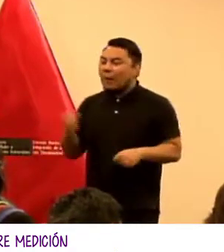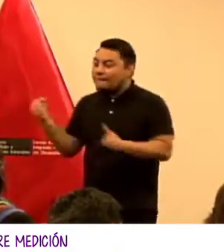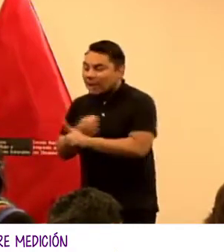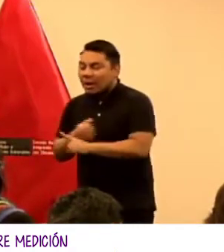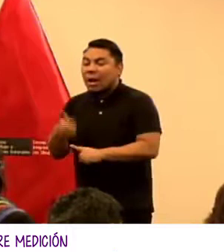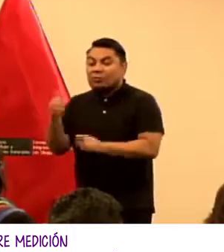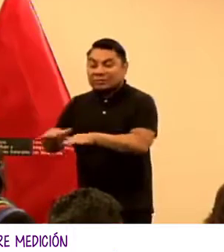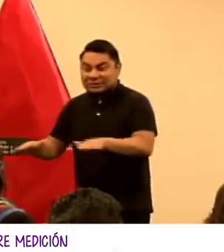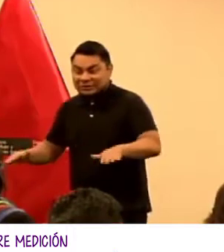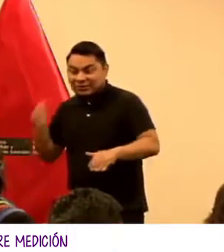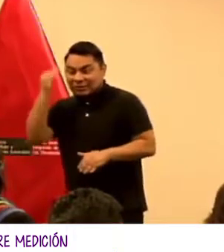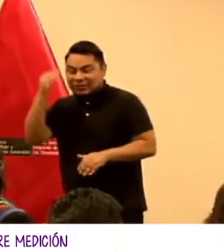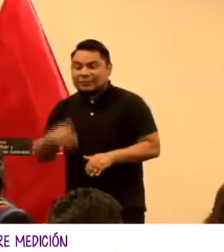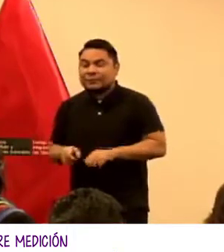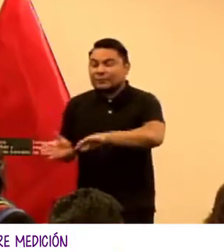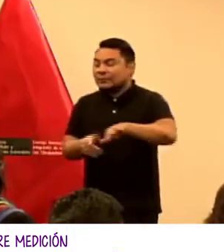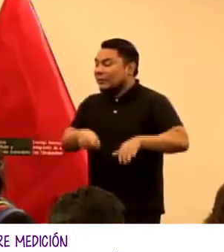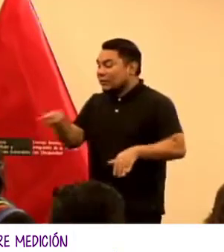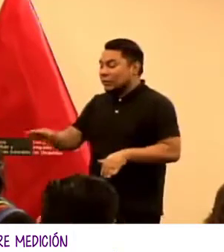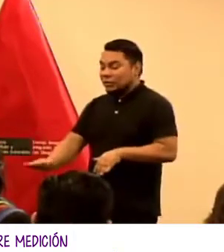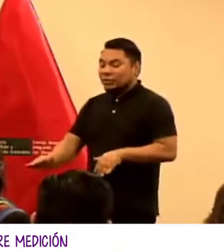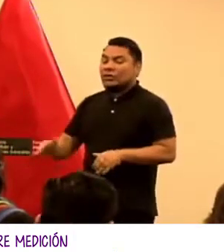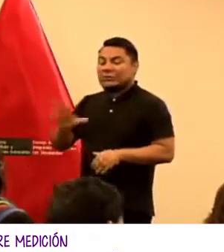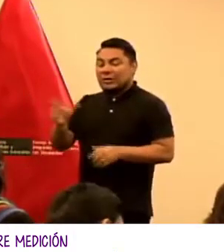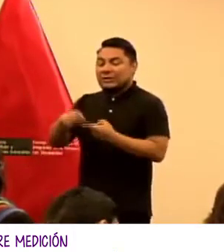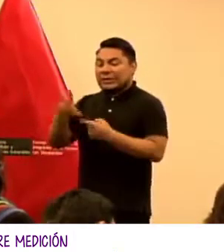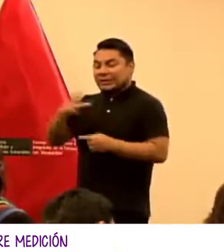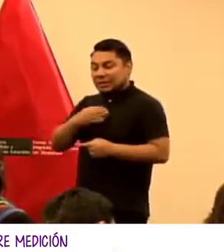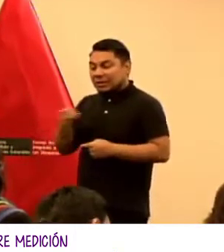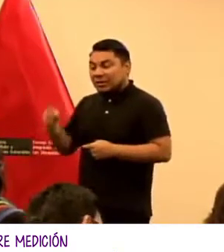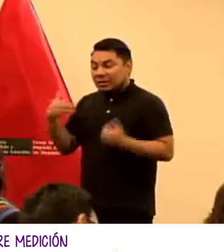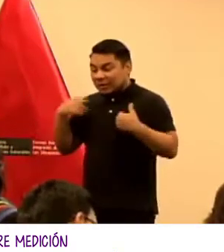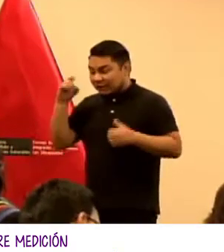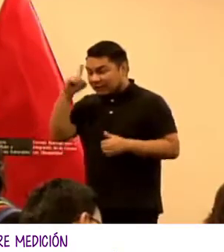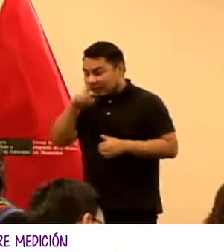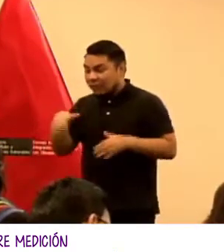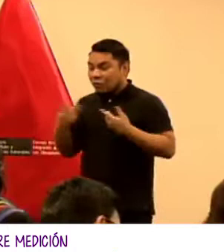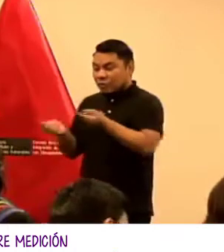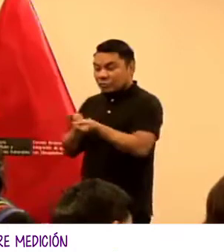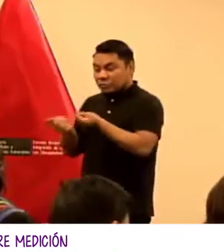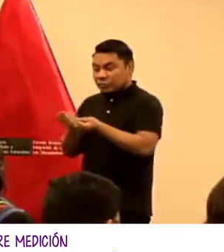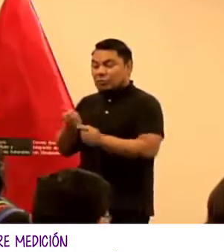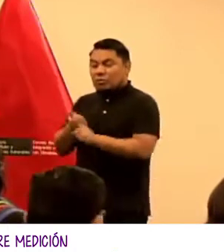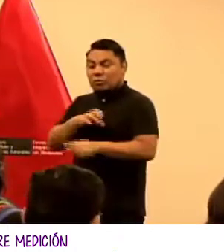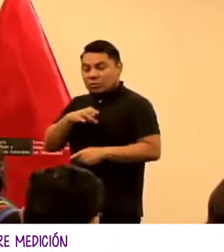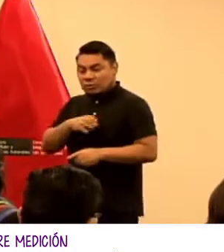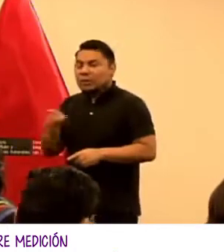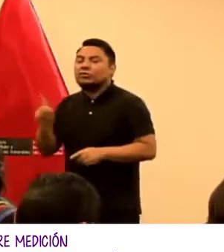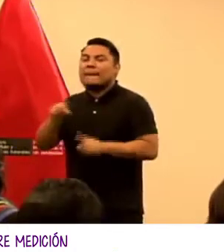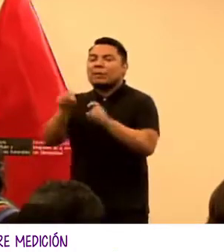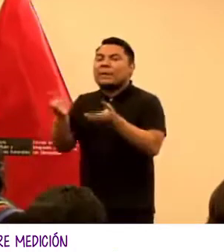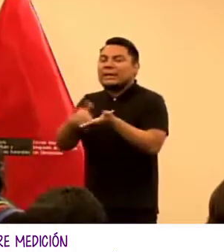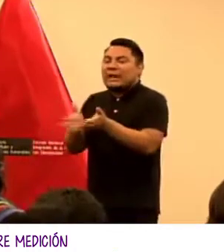adultos. Y para los niños de 5 a 17 años, si tiene dificultad para controlar su comportamiento. Es una pregunta más